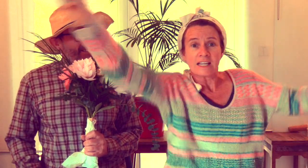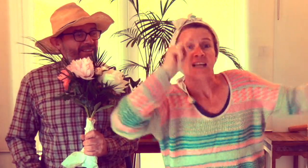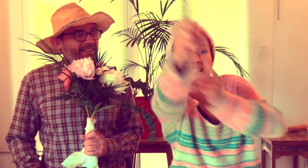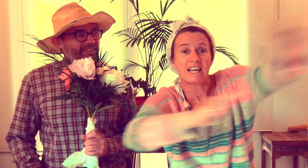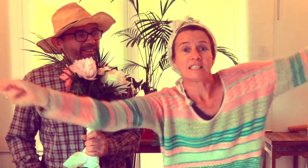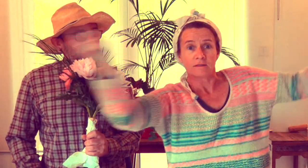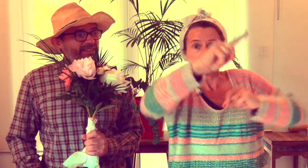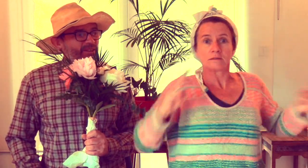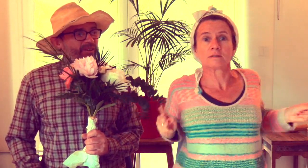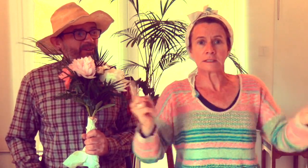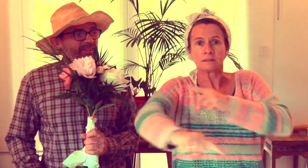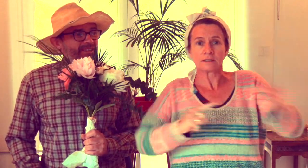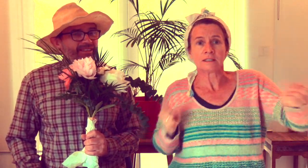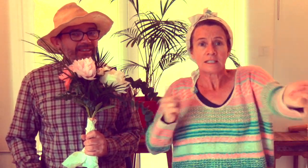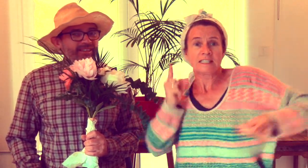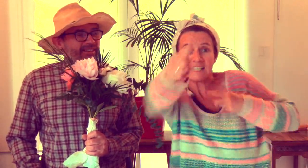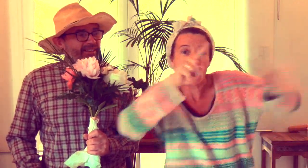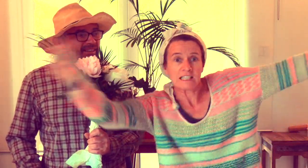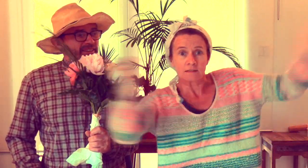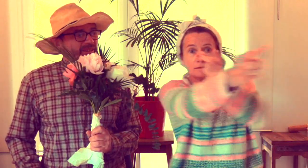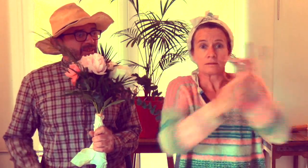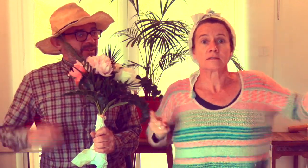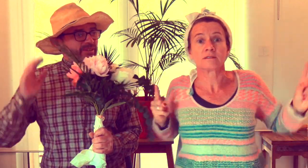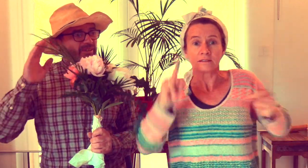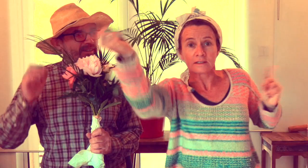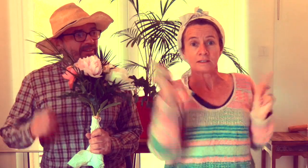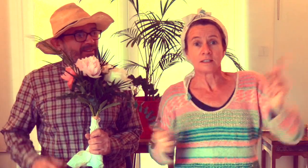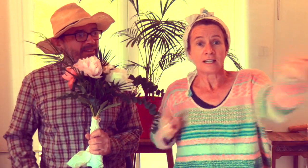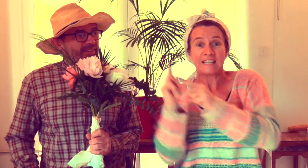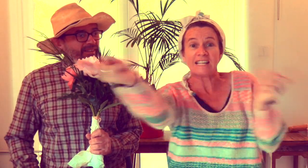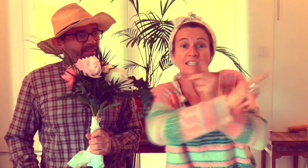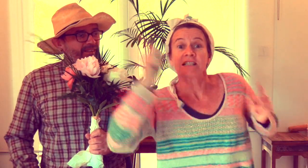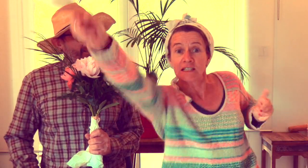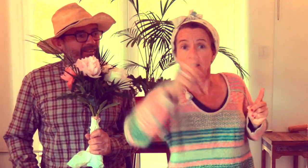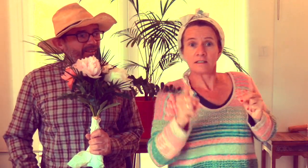Oh, zai zai. Oh, zai zai. Oh, zai.